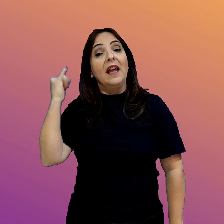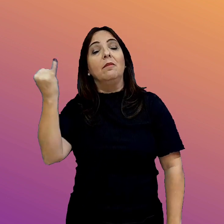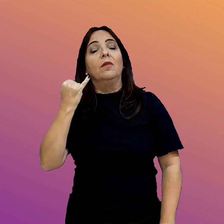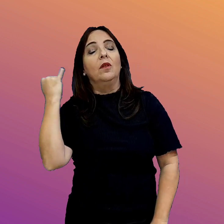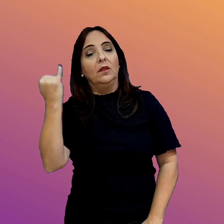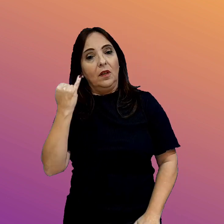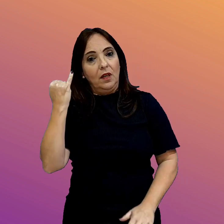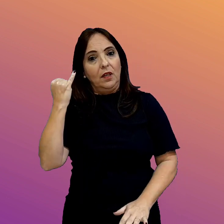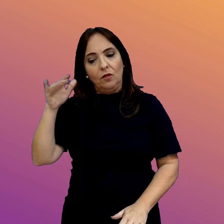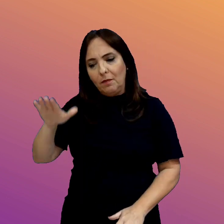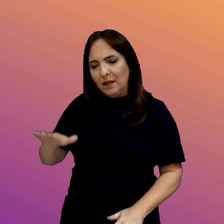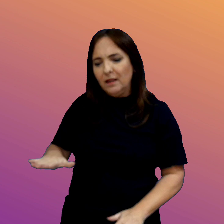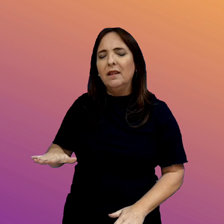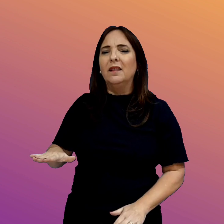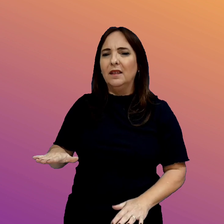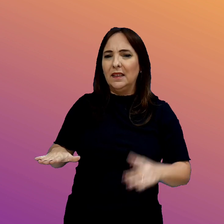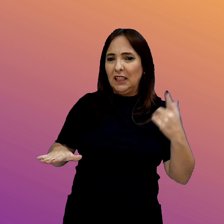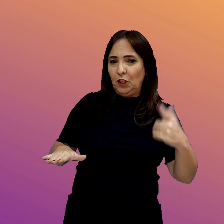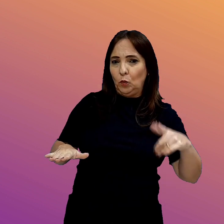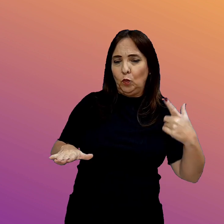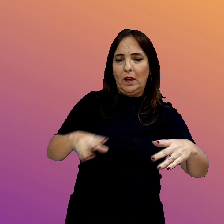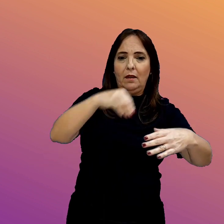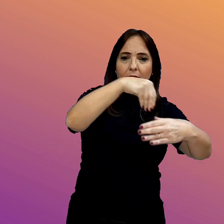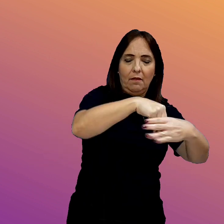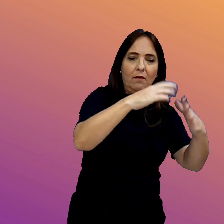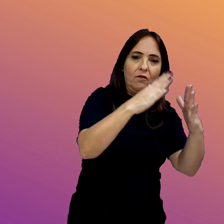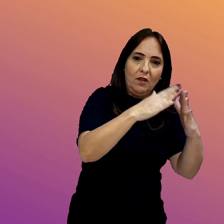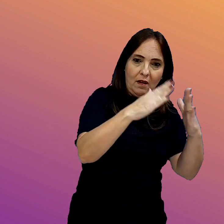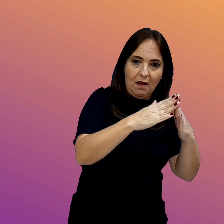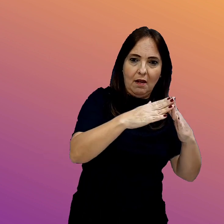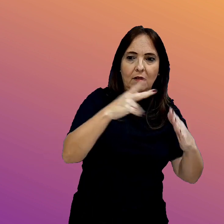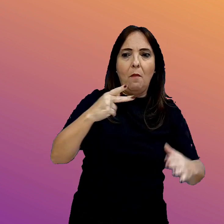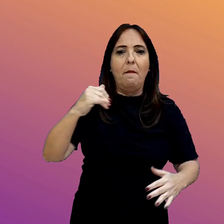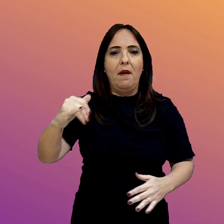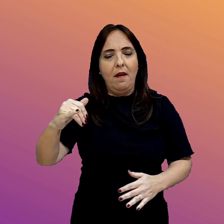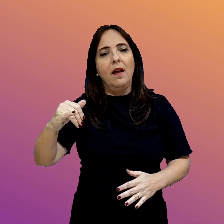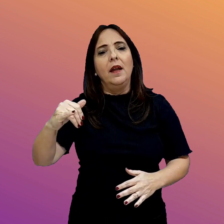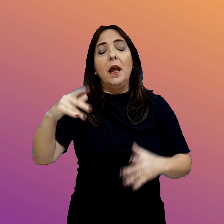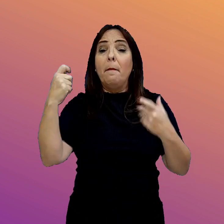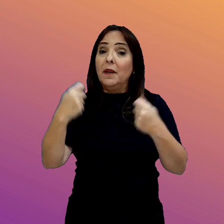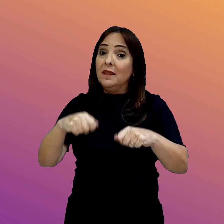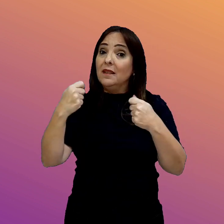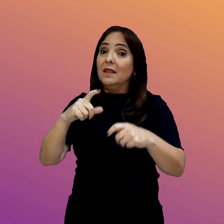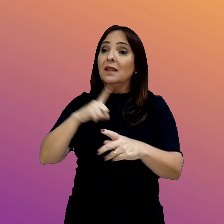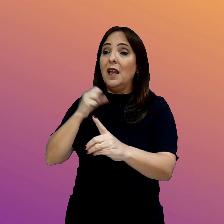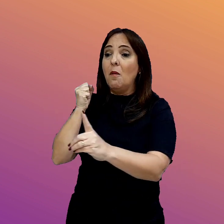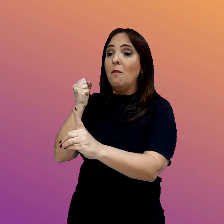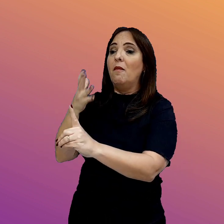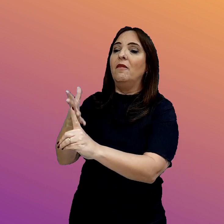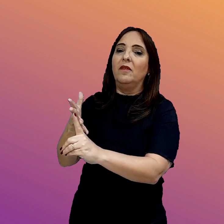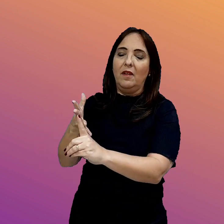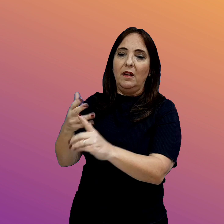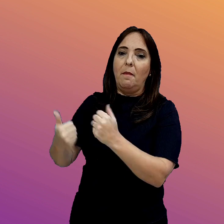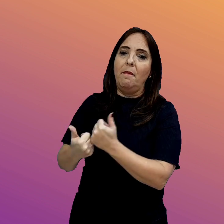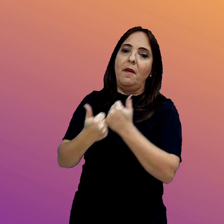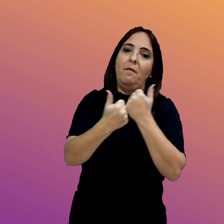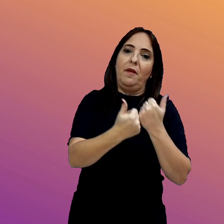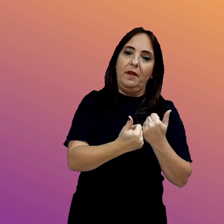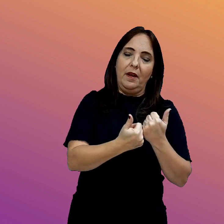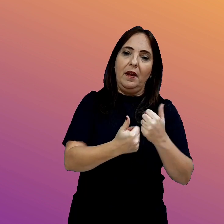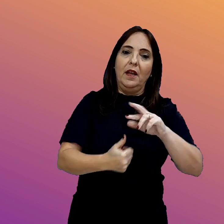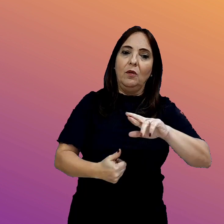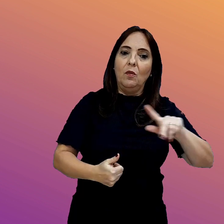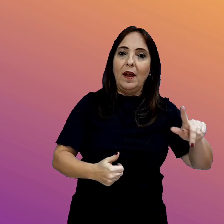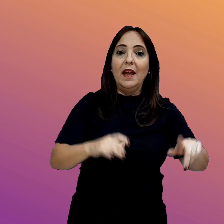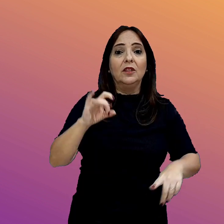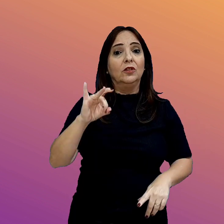nasce num lar sem uma presença masculina como um pai, ter uma outra referência, para ela ter um tipo de apoio. Não, e não é só